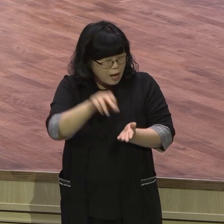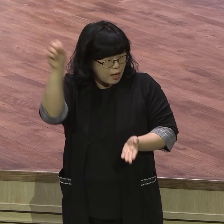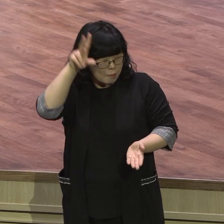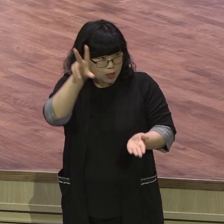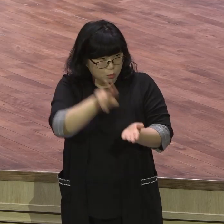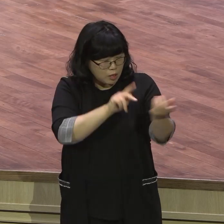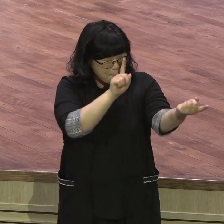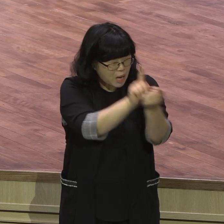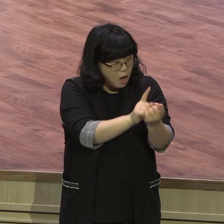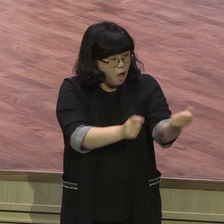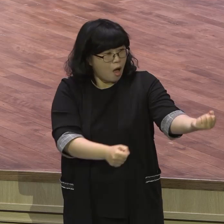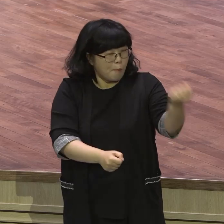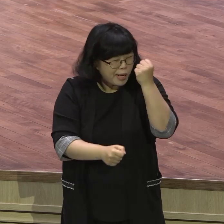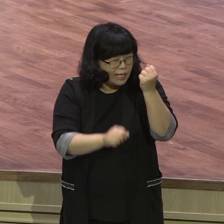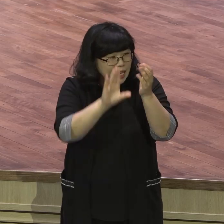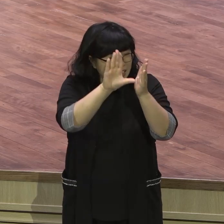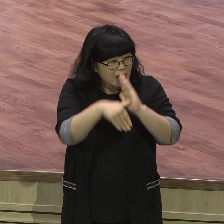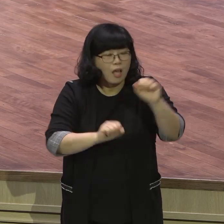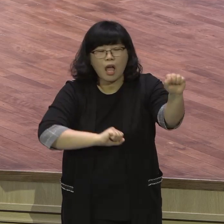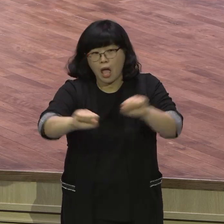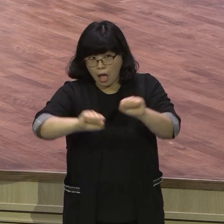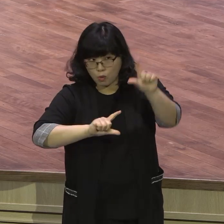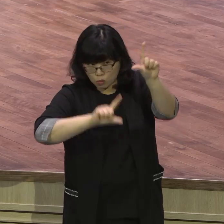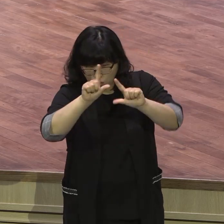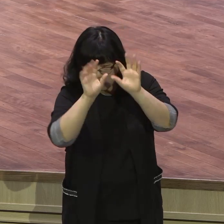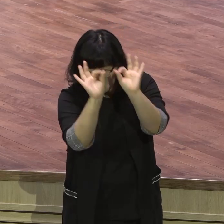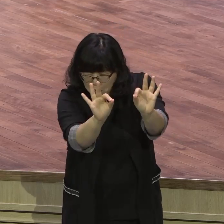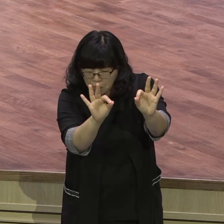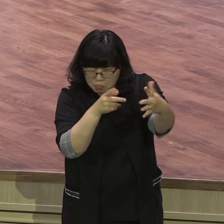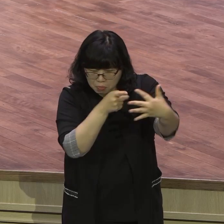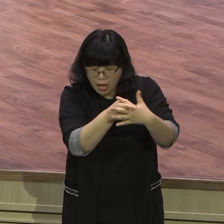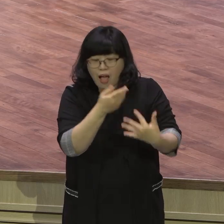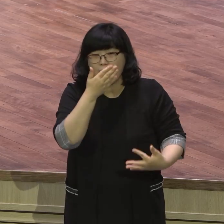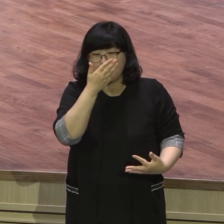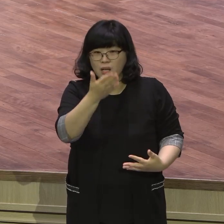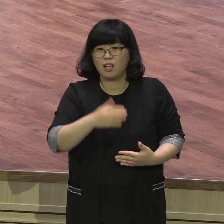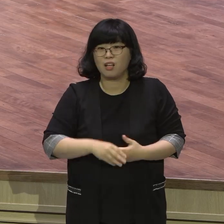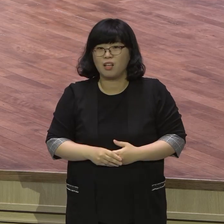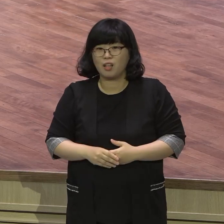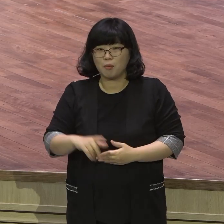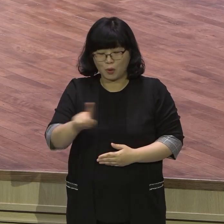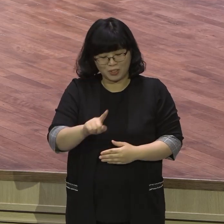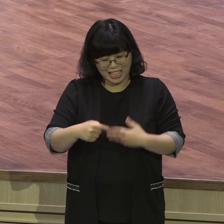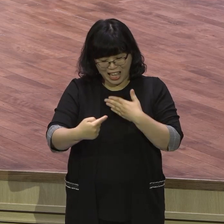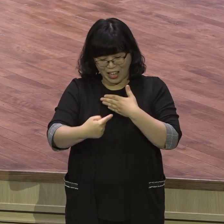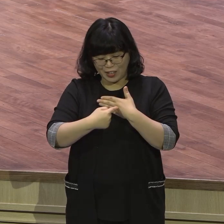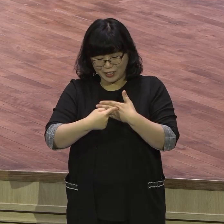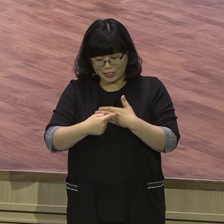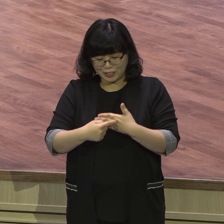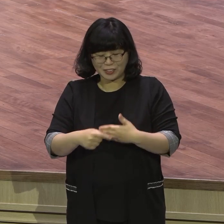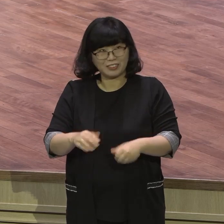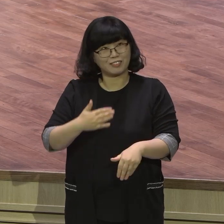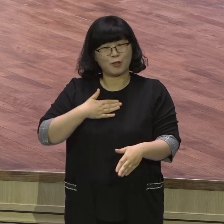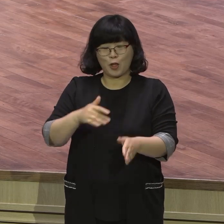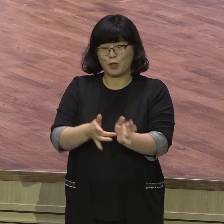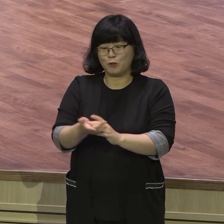그거 잘하죠. 잘하죠. 잘하는데 문제사건 터지면 옛날 석관이 나와요.